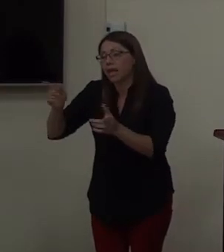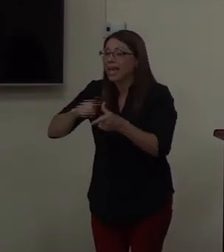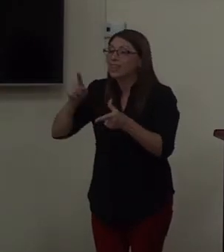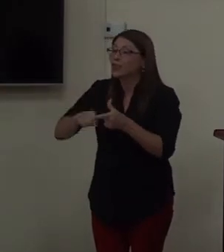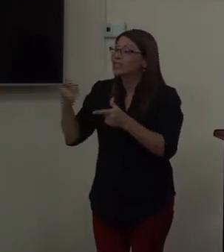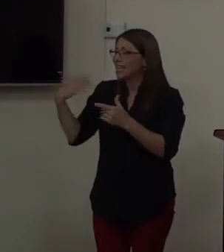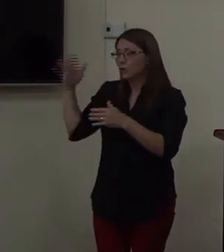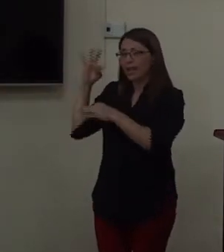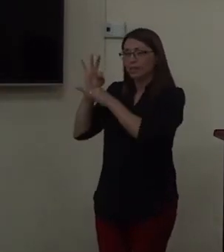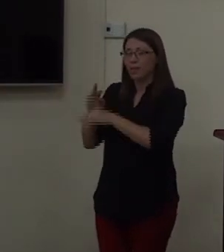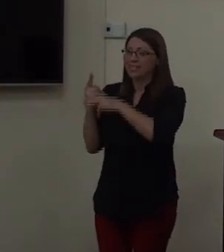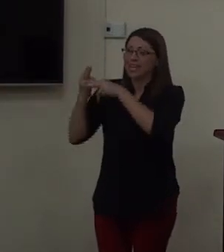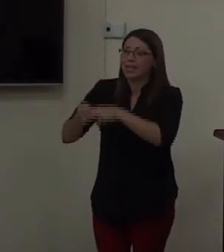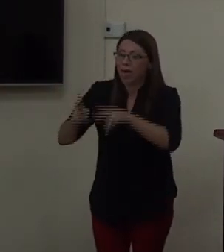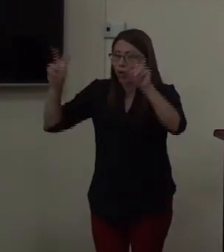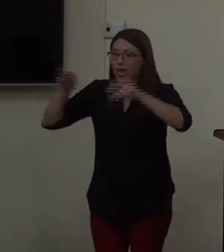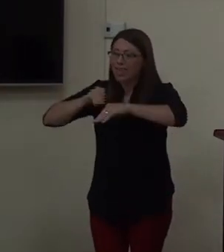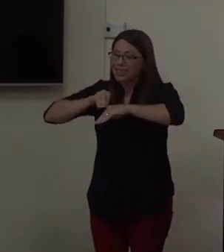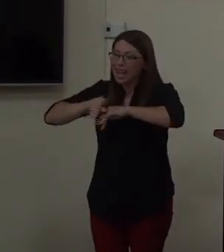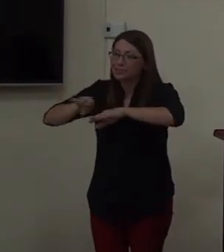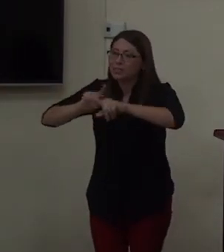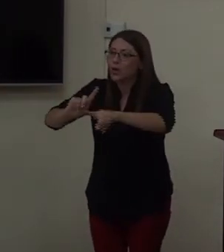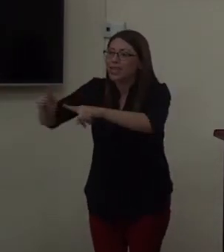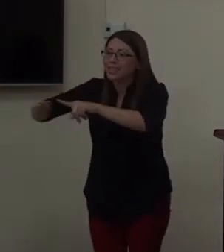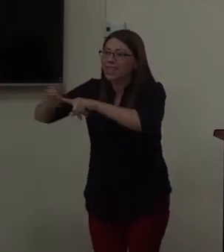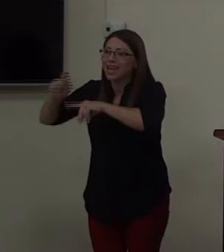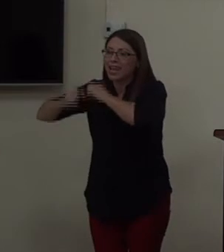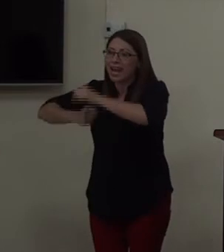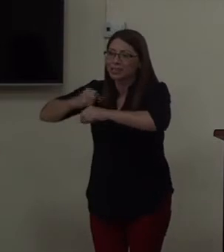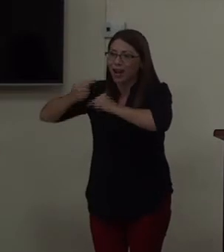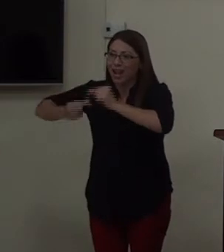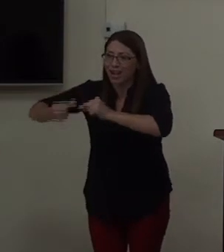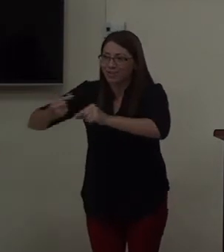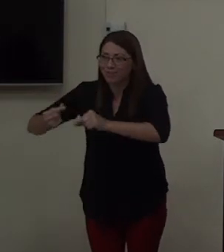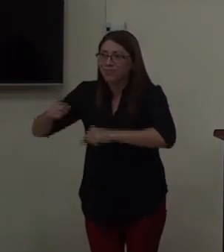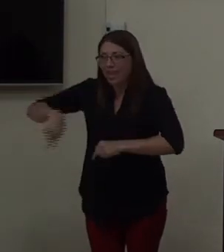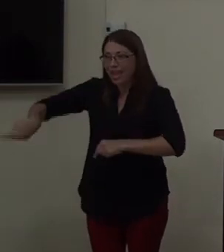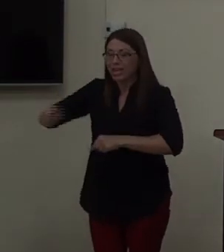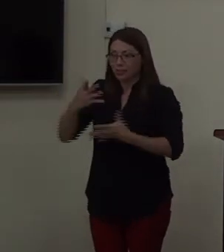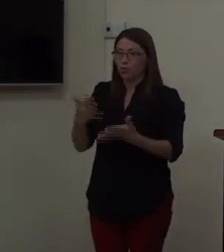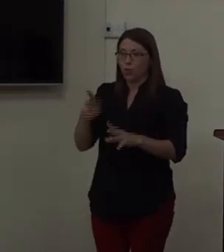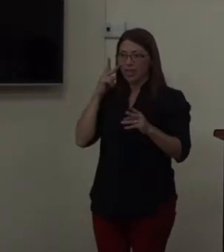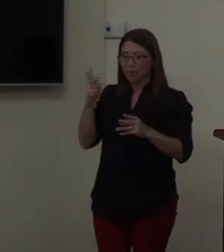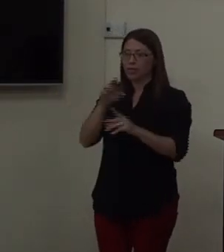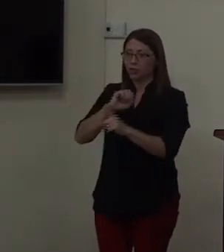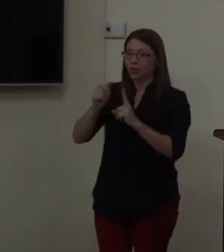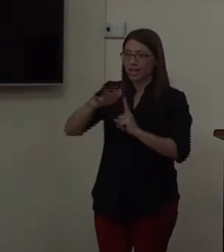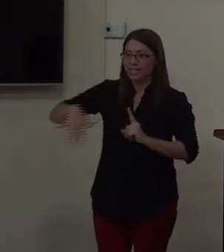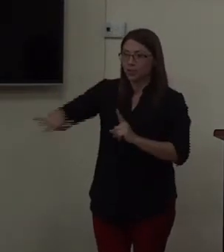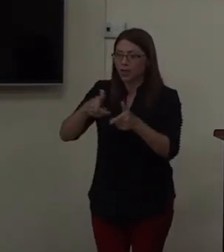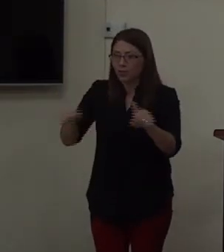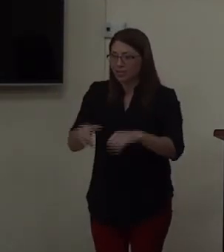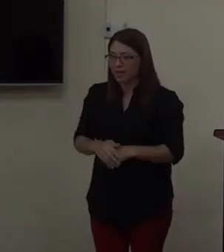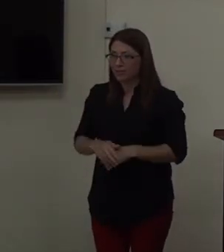llamado tradicionalmente transmisión intergeneracional, ¿verdad? Esto es lo que llamo socialización lingüística. Implica diferentes